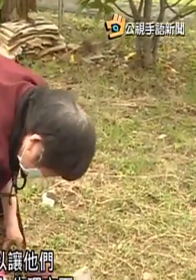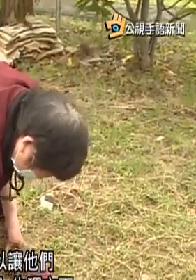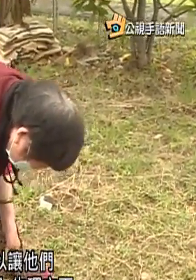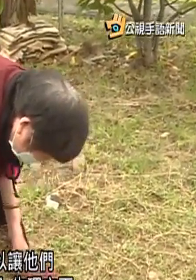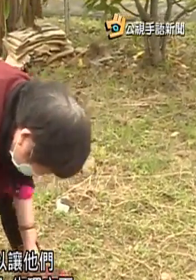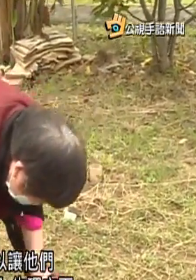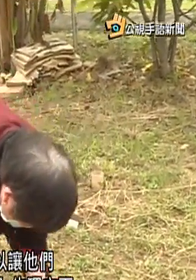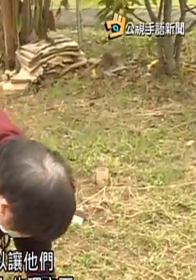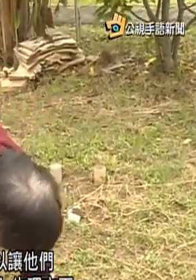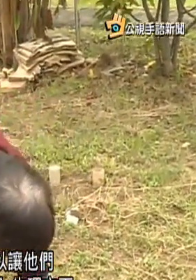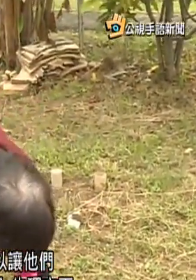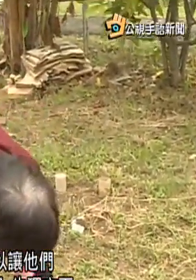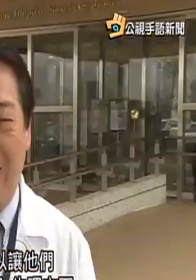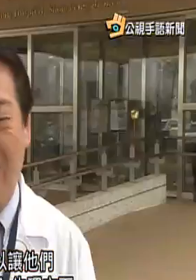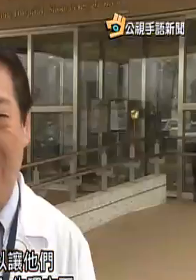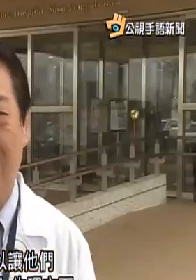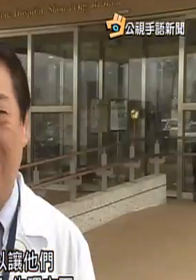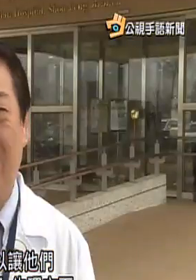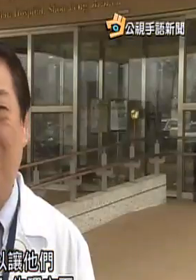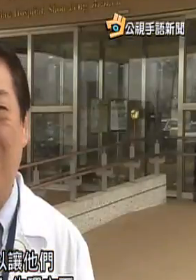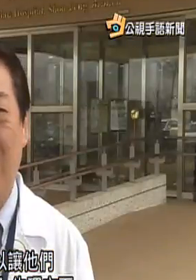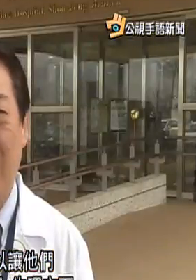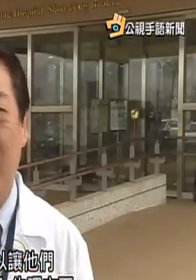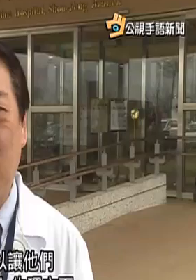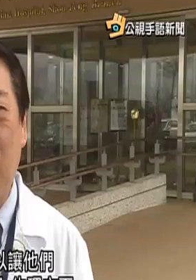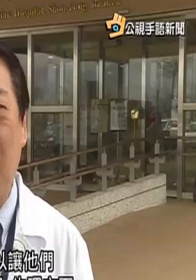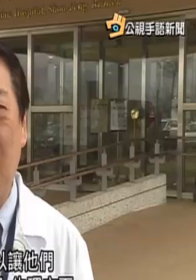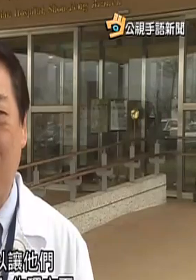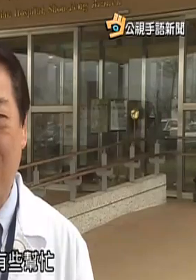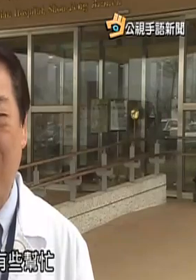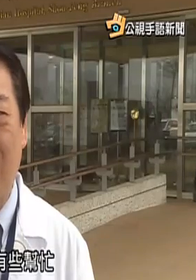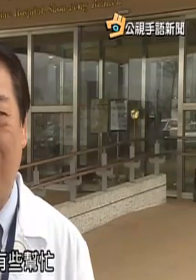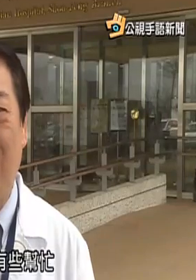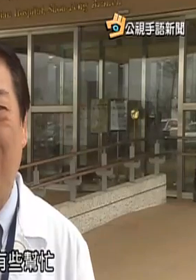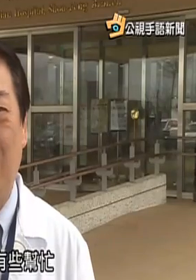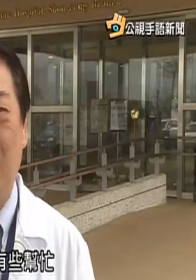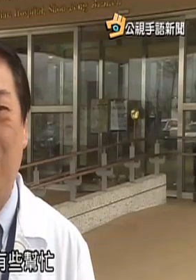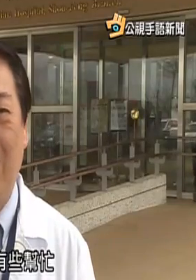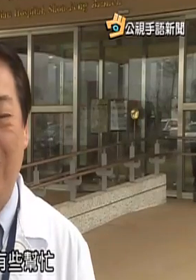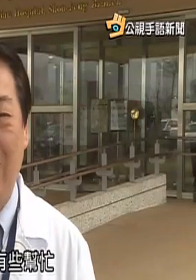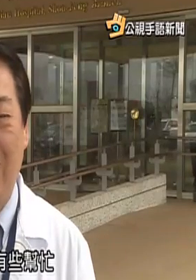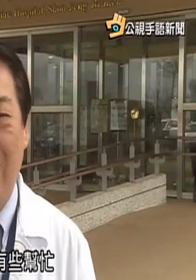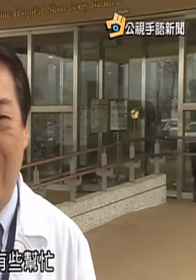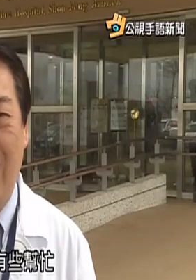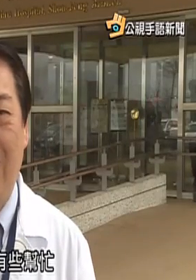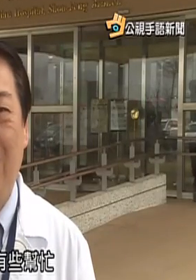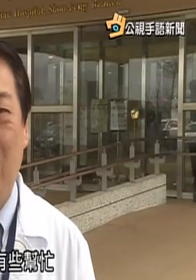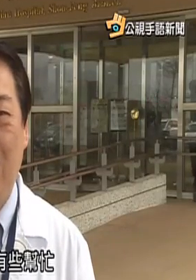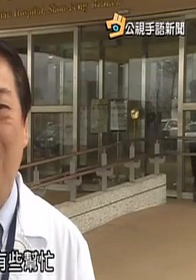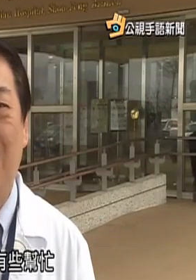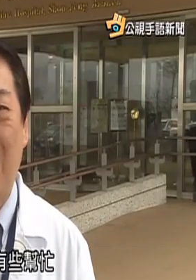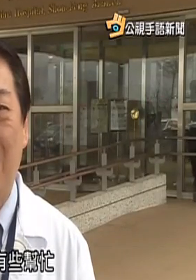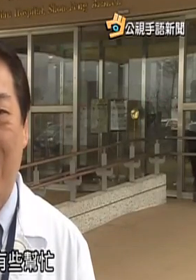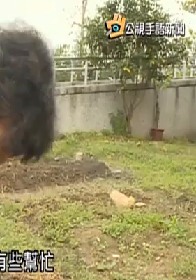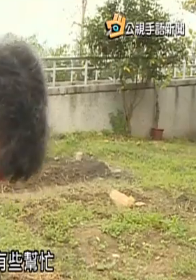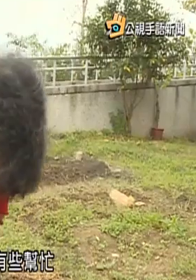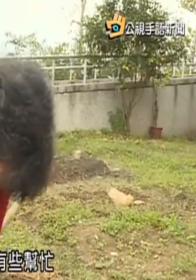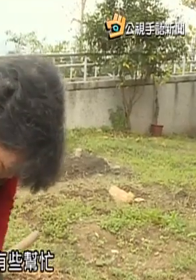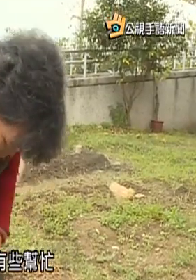们心理方面也好了，生理方面也好，多多少少应该获得很大，有一些的帮忙。 门诺医院强